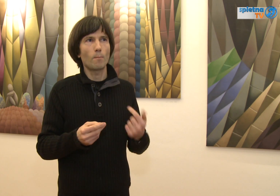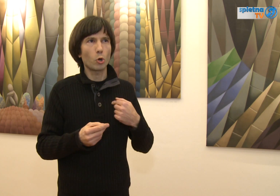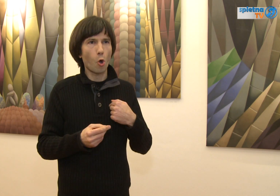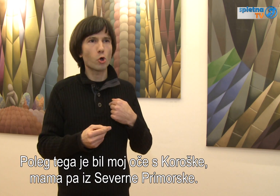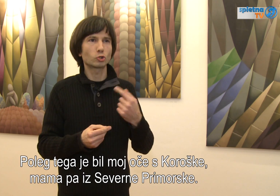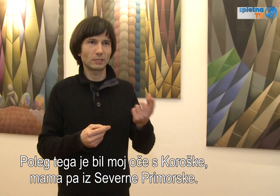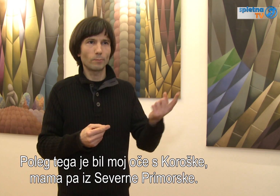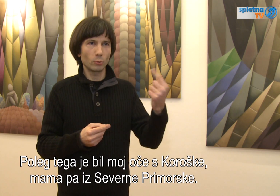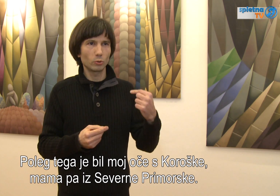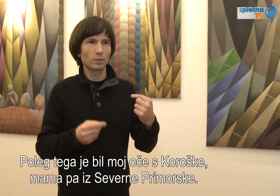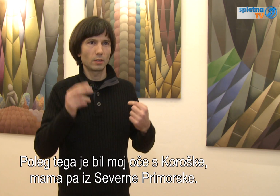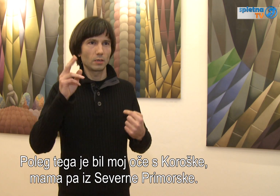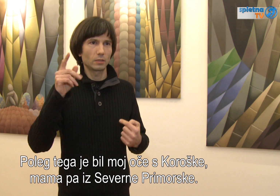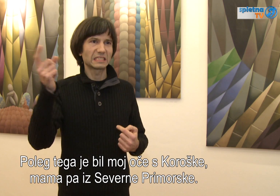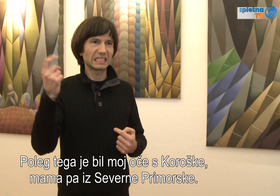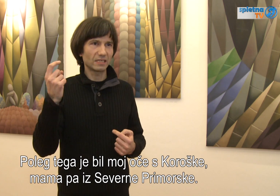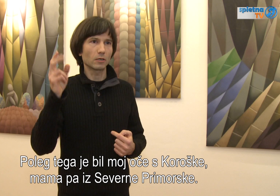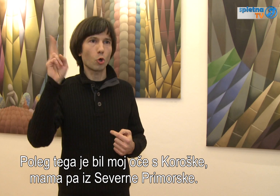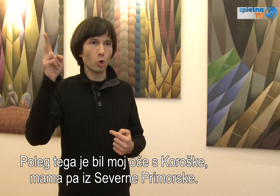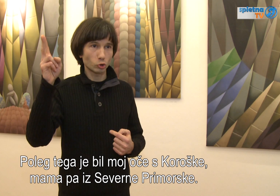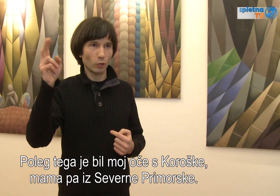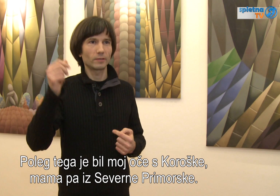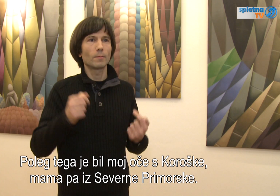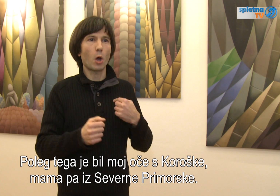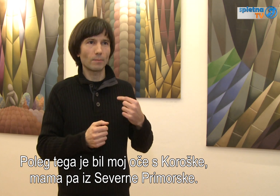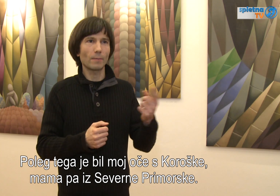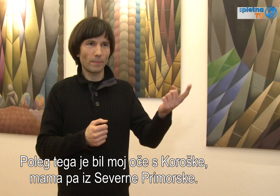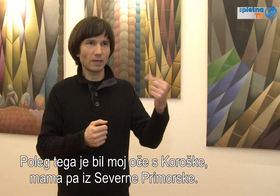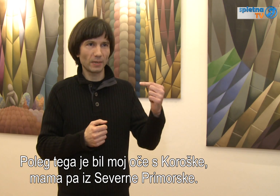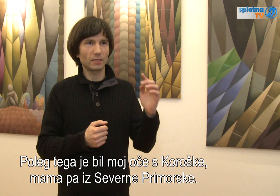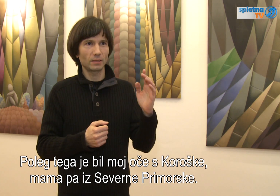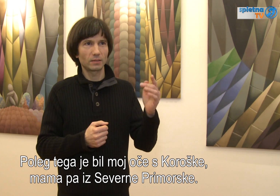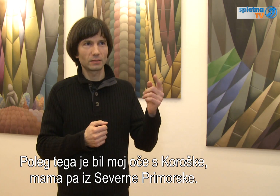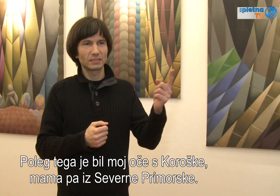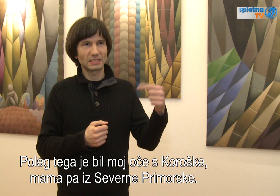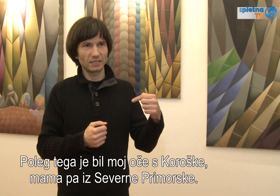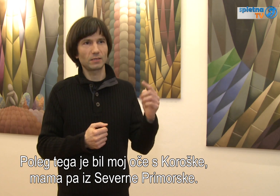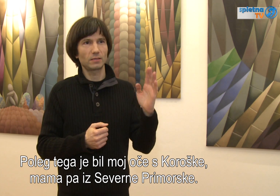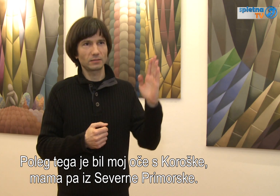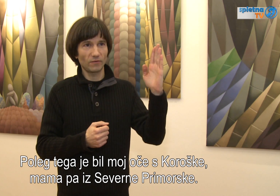Moj oče je bil s Koroške, moja mama pa je bila